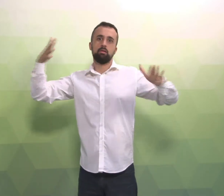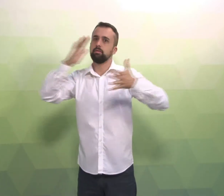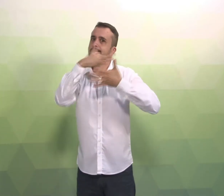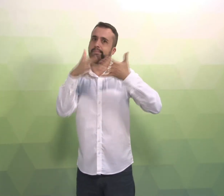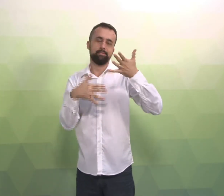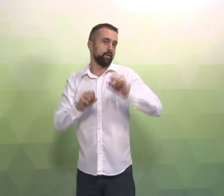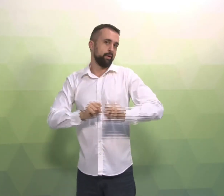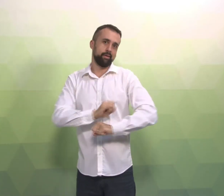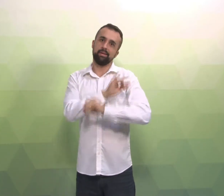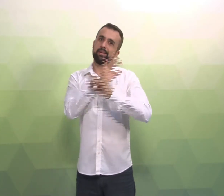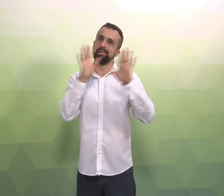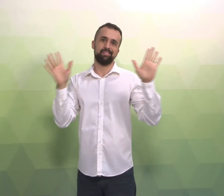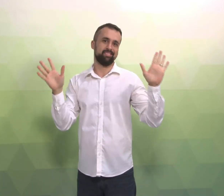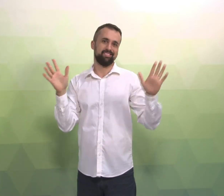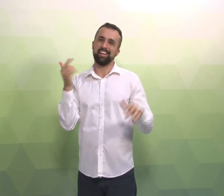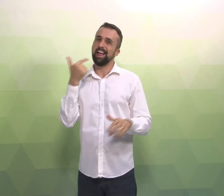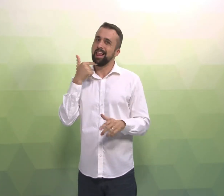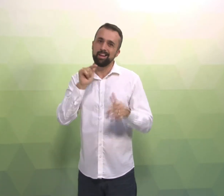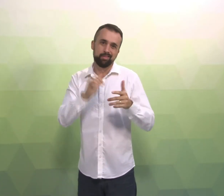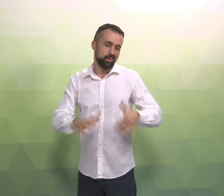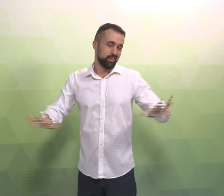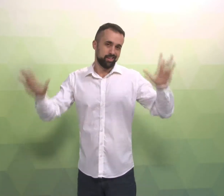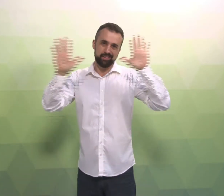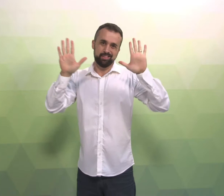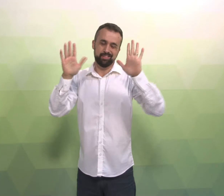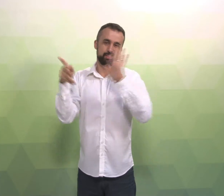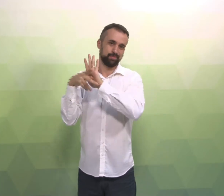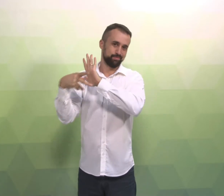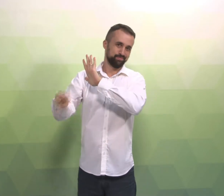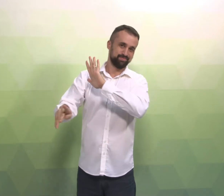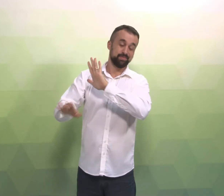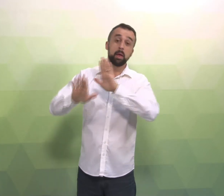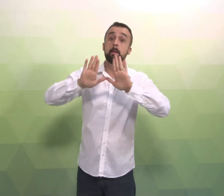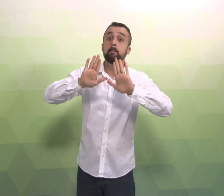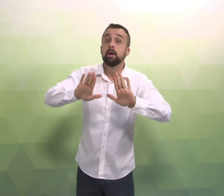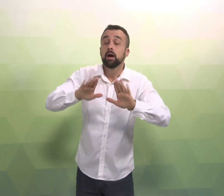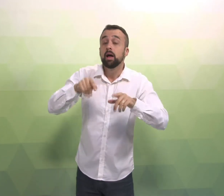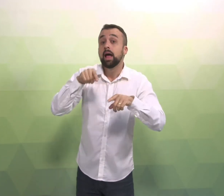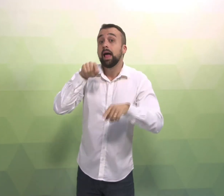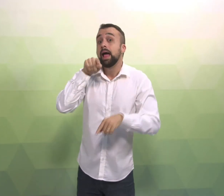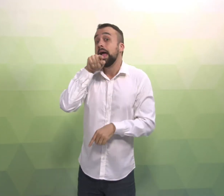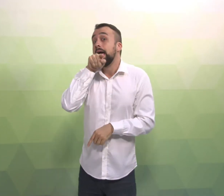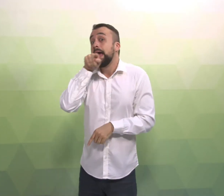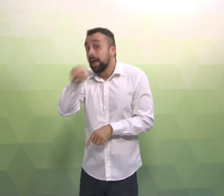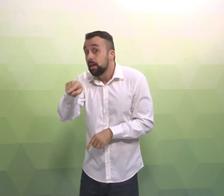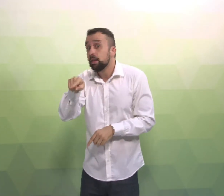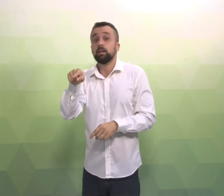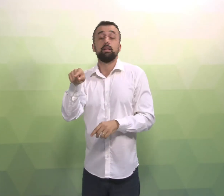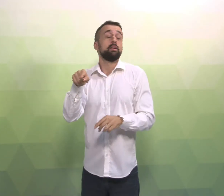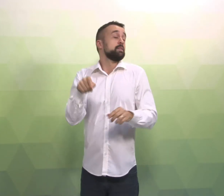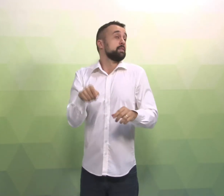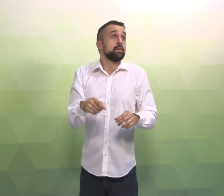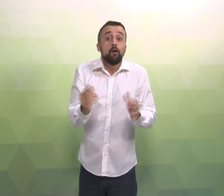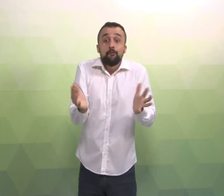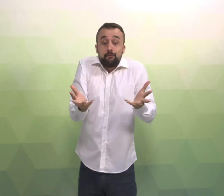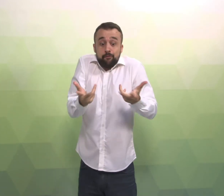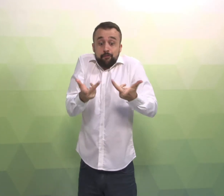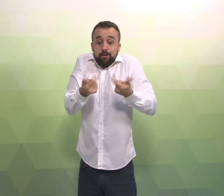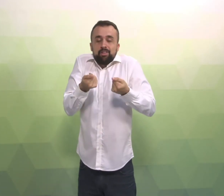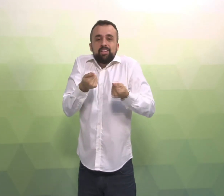Ela é fluentíssima em Libras. Claro, pois é a língua natural dela. Mas ela é fluente também no